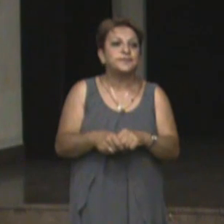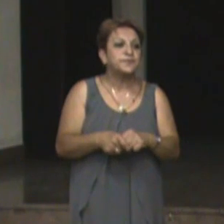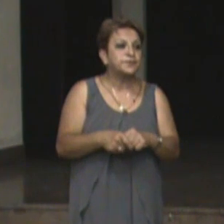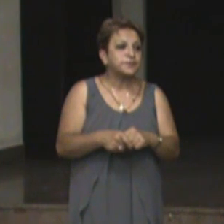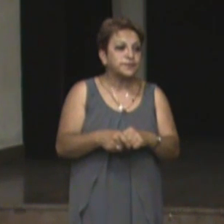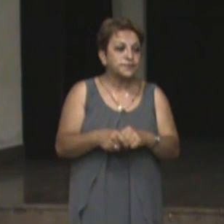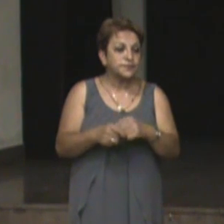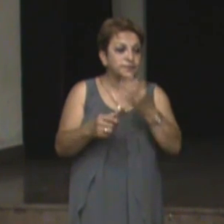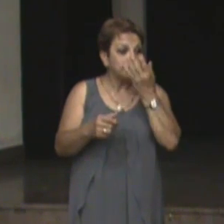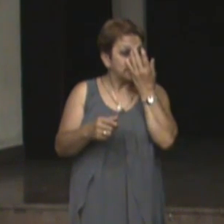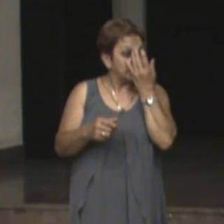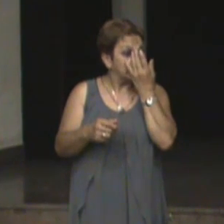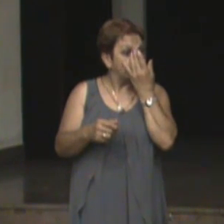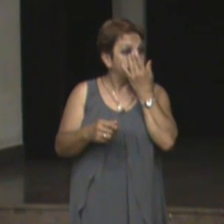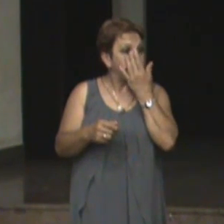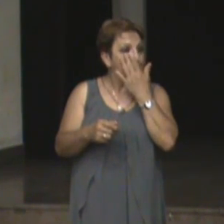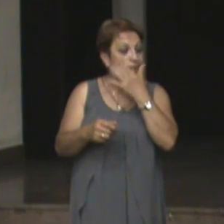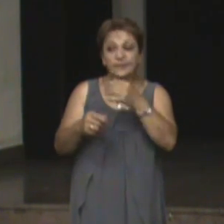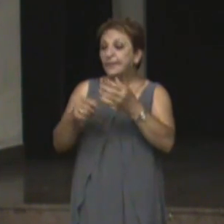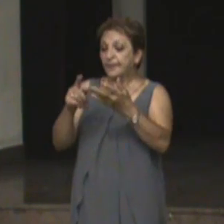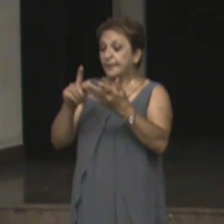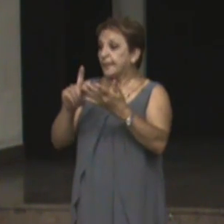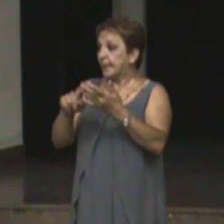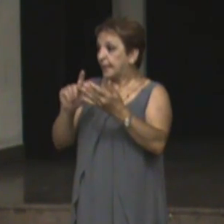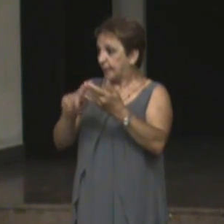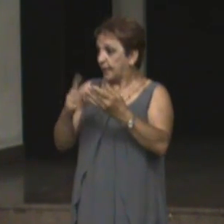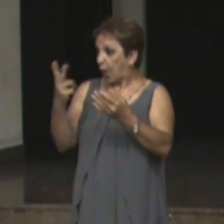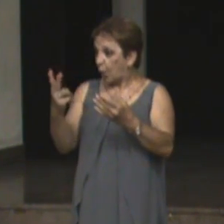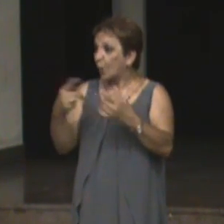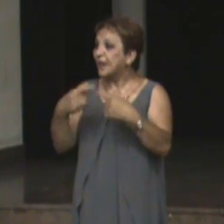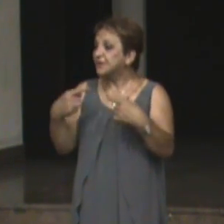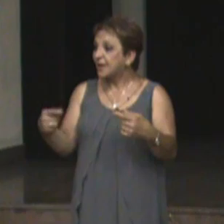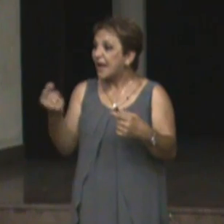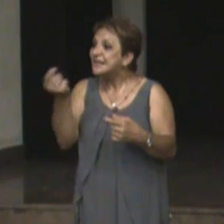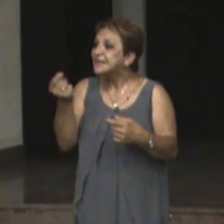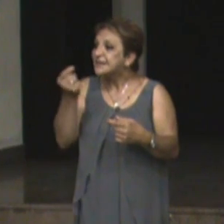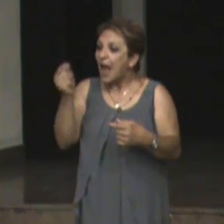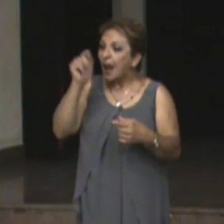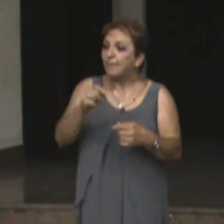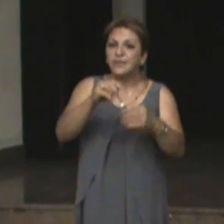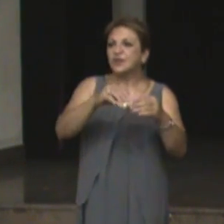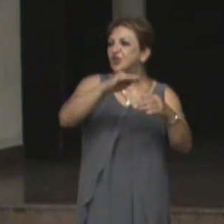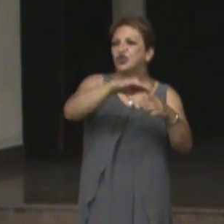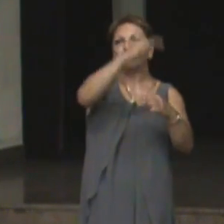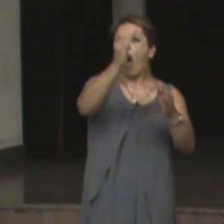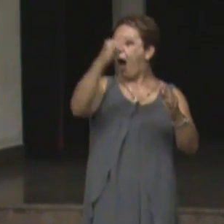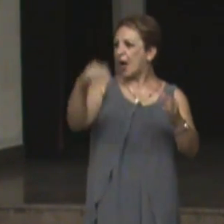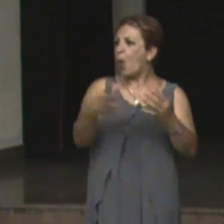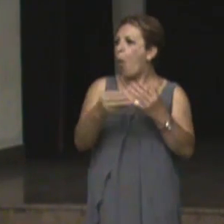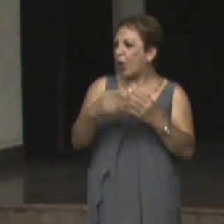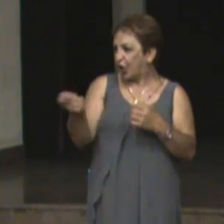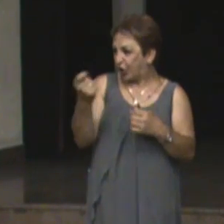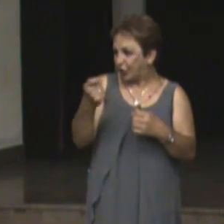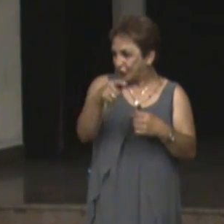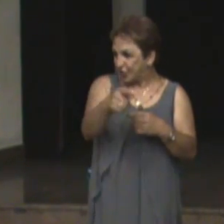Պարզապես երկու դեպքում է, այն որ սերմը ընկնում է ժայռոտը, որտեղ հողը քիչ է,